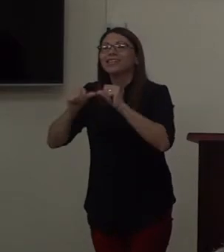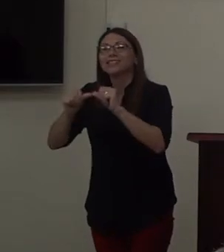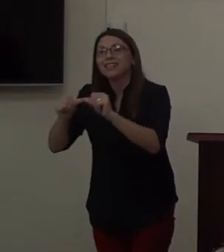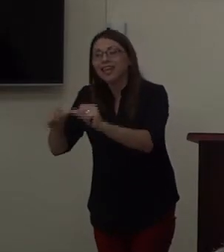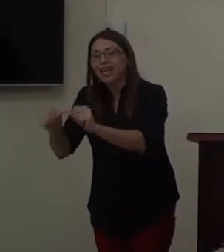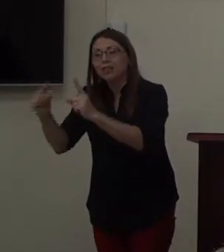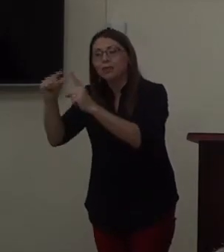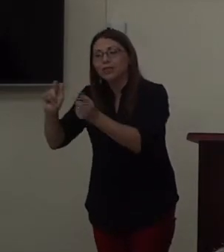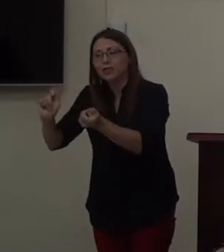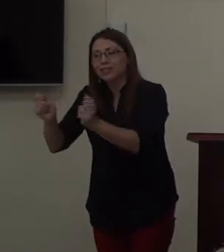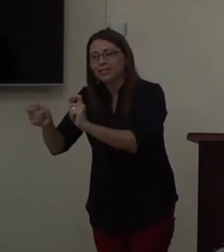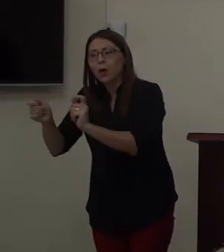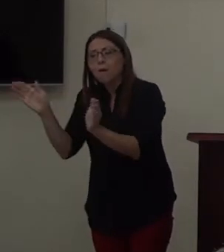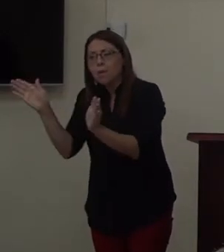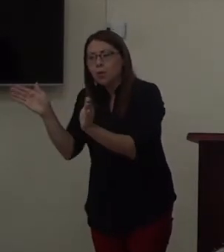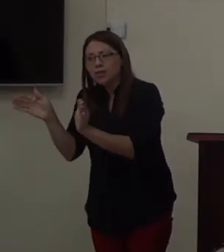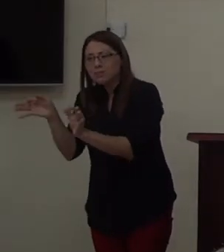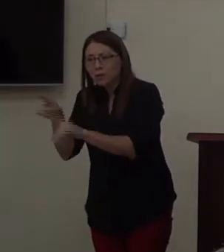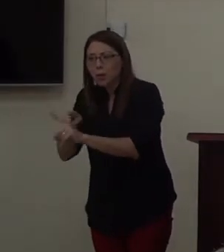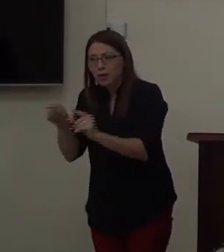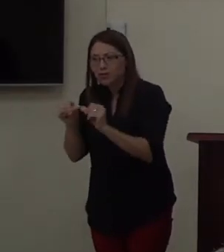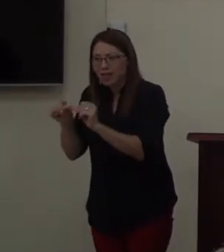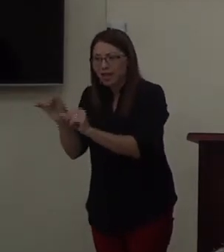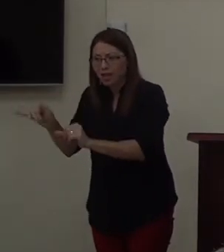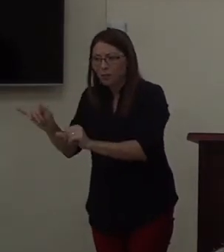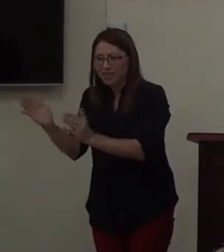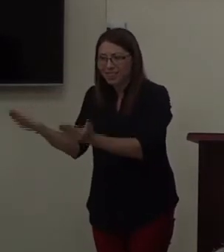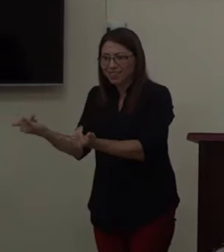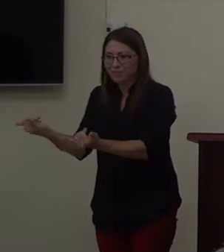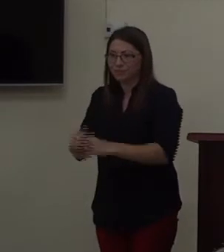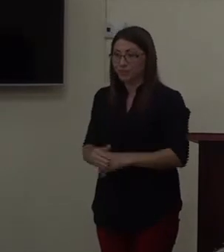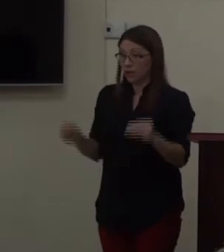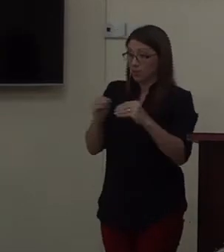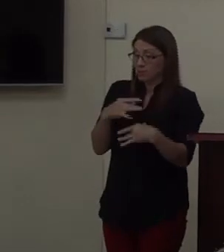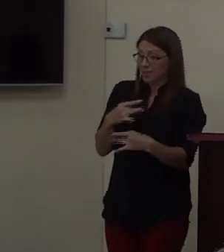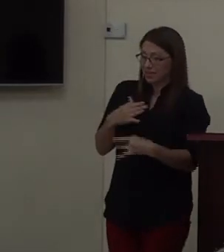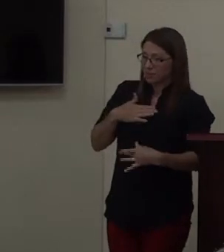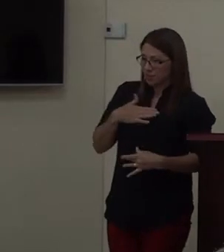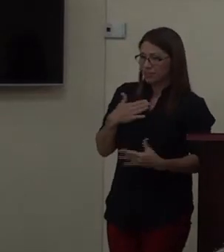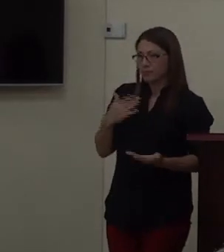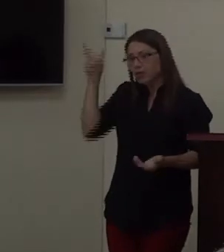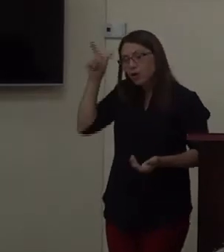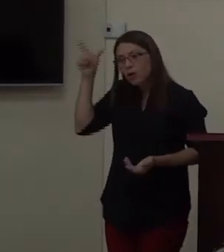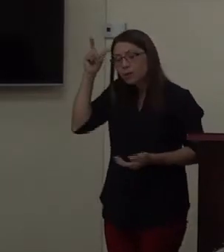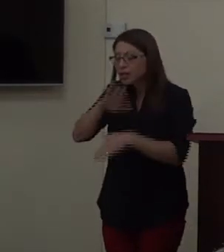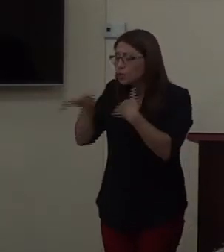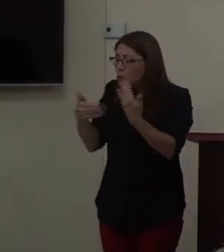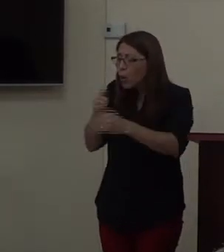¿verdad? Pero sigue quedando presente. Lo que a mí más me interesa, porque más, obviamente todo esto tiene